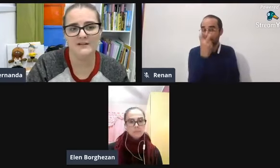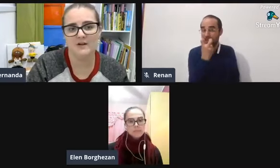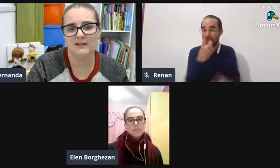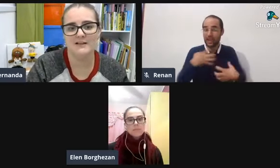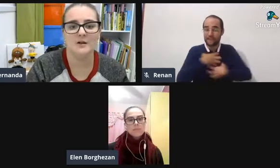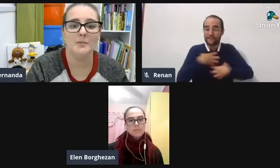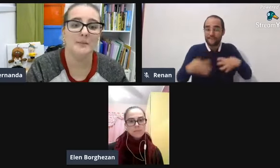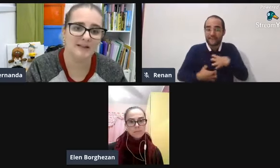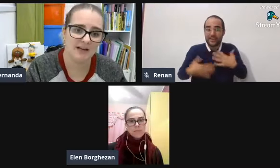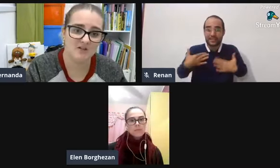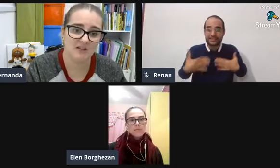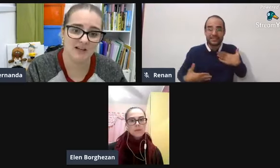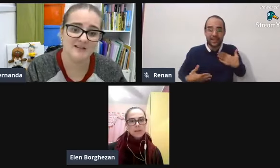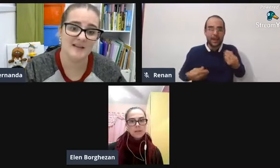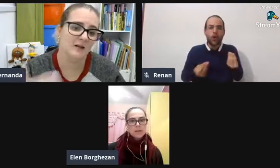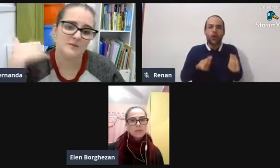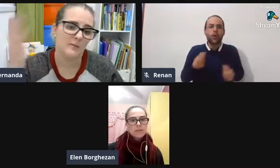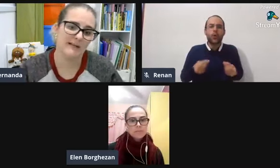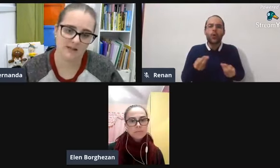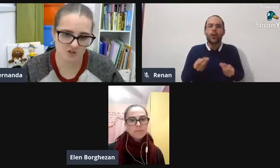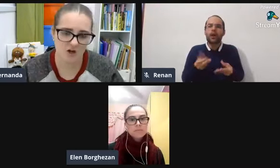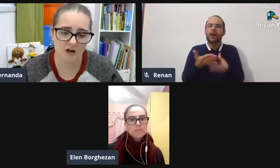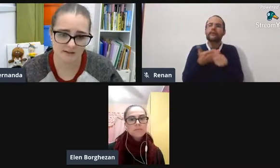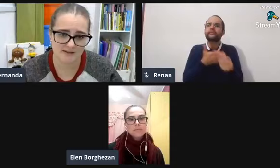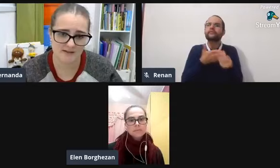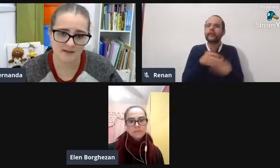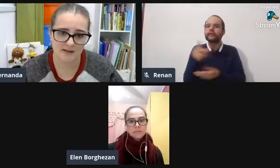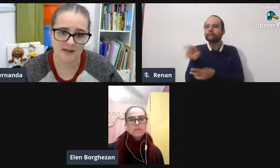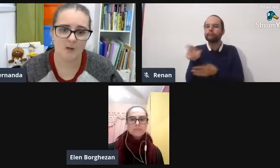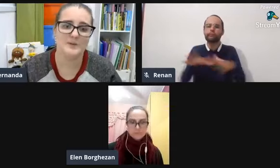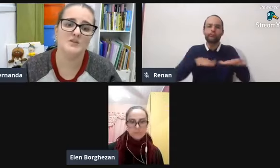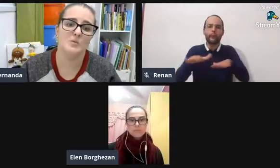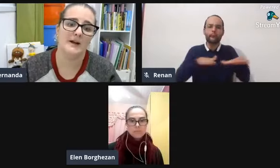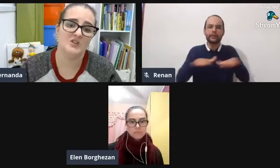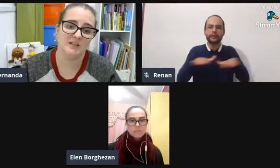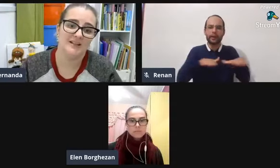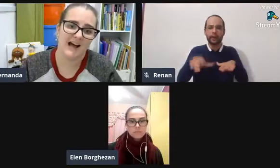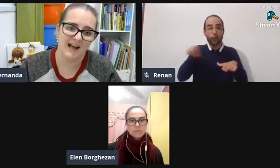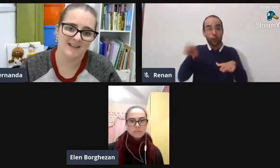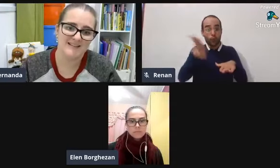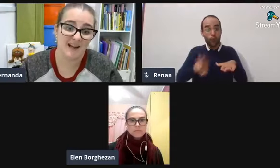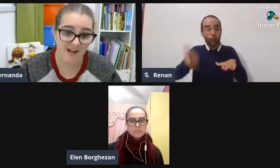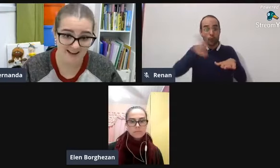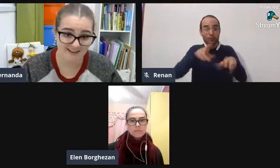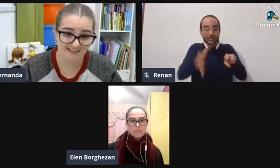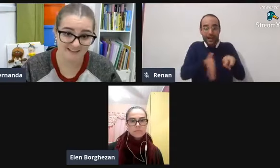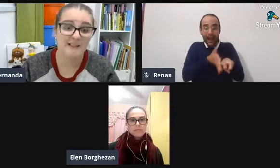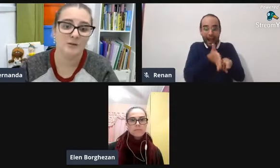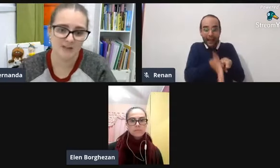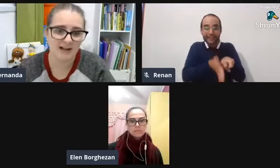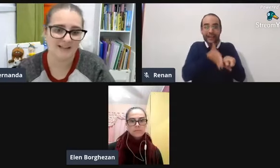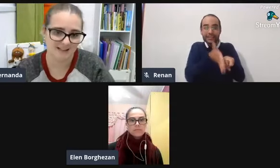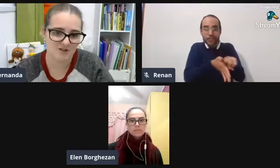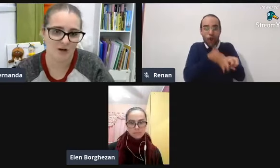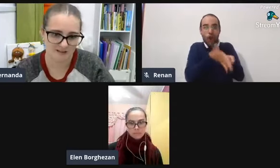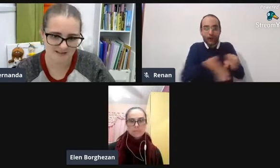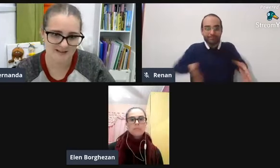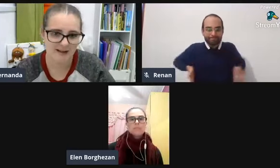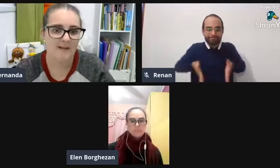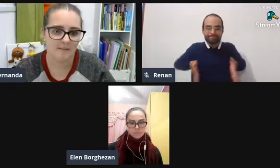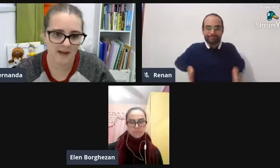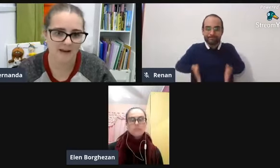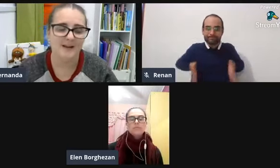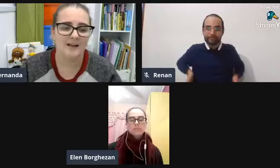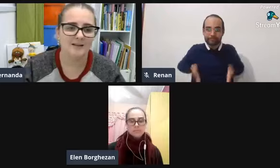que eu vou fazer a orientação e mobilidade dele se ele usa uma cadeira de rodas? Eu preciso partir da cegueira, não da cadeira de